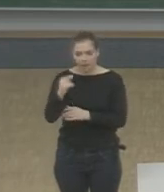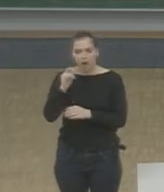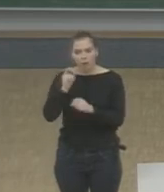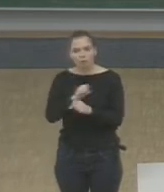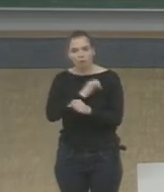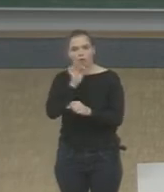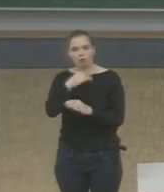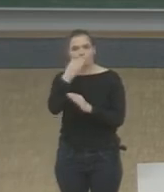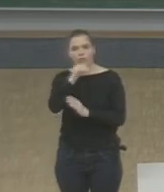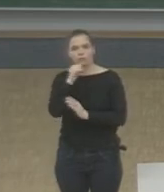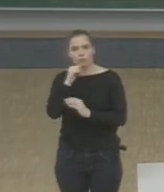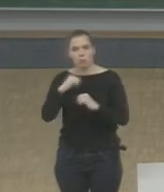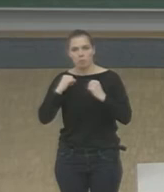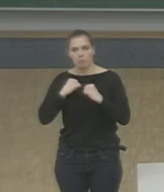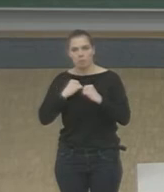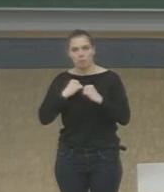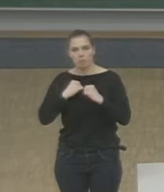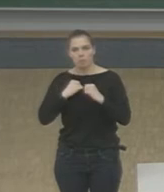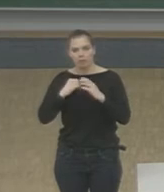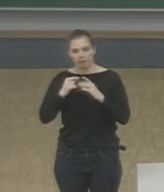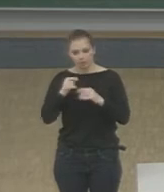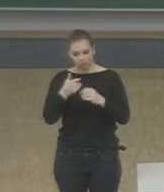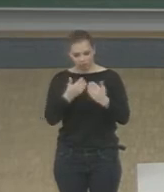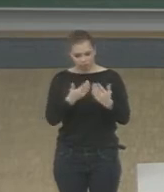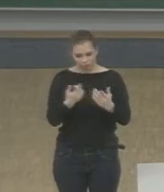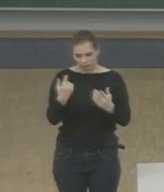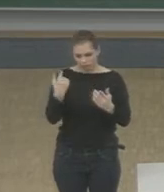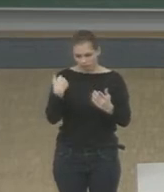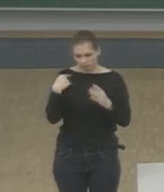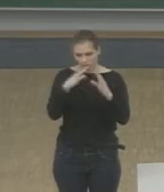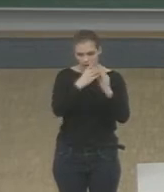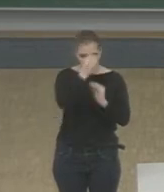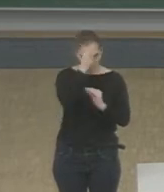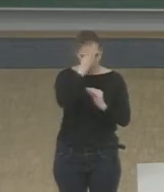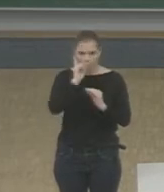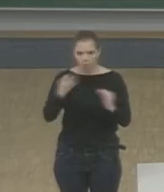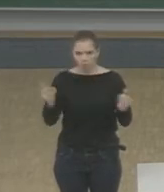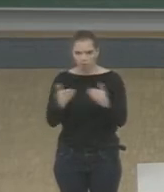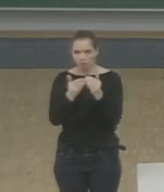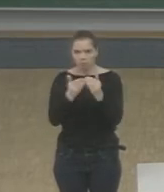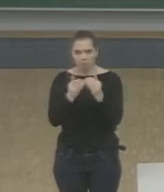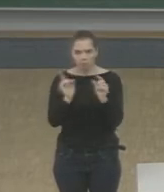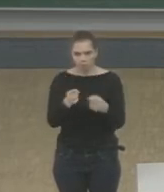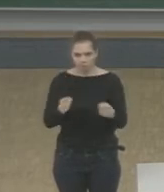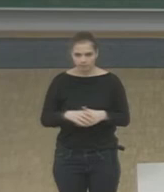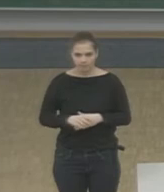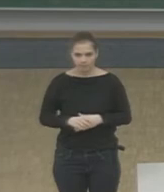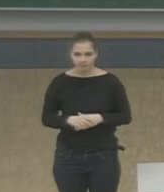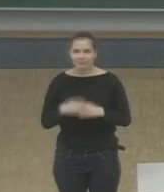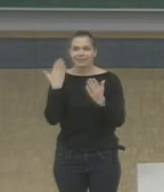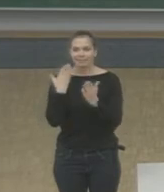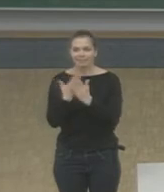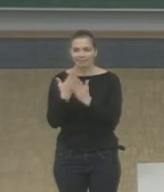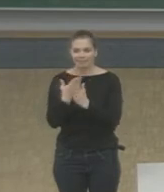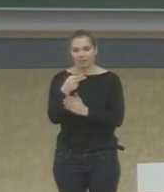sein möge, kann nicht grundsätzlich in Widerspruch zu den Zielen allgemeiner Bildung gesehen werden. So heißt es bei